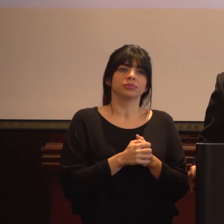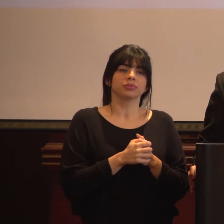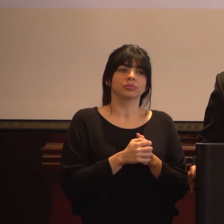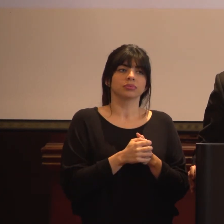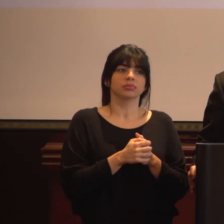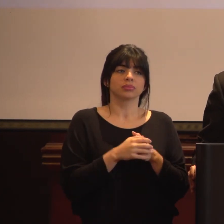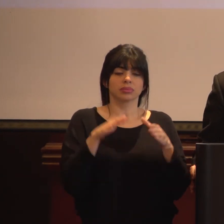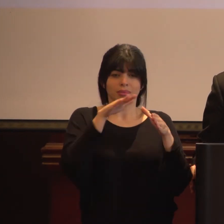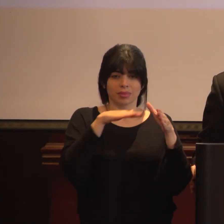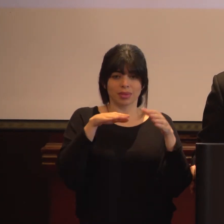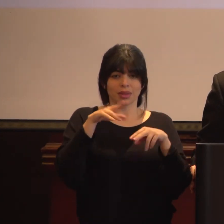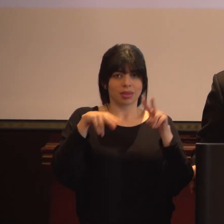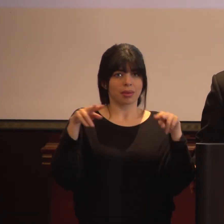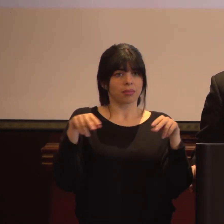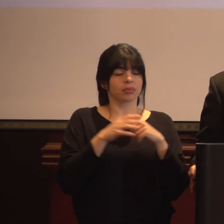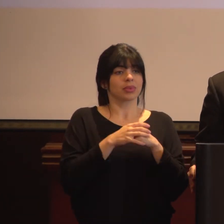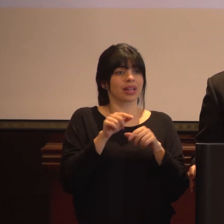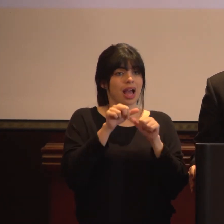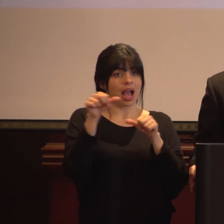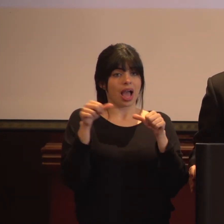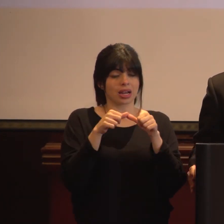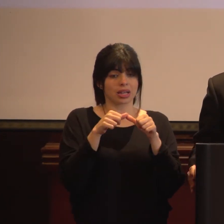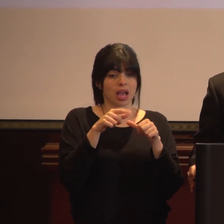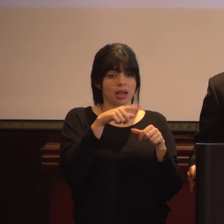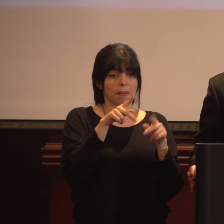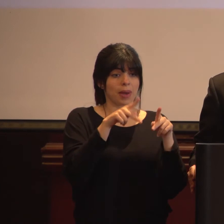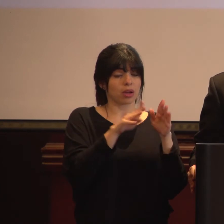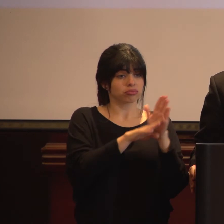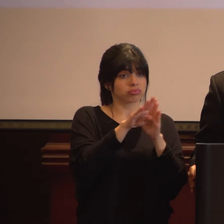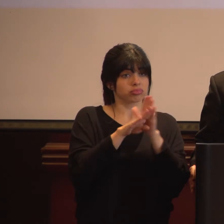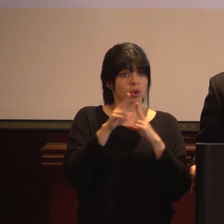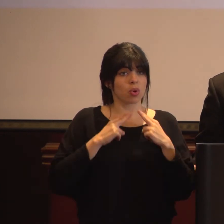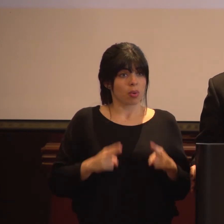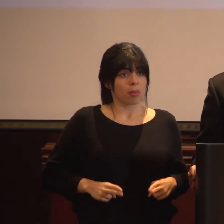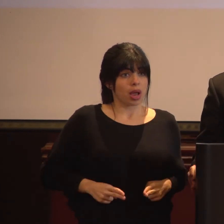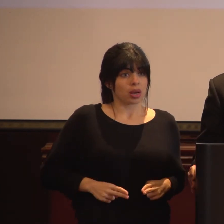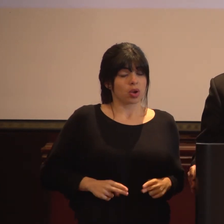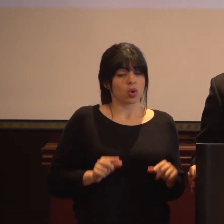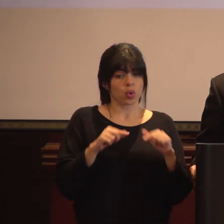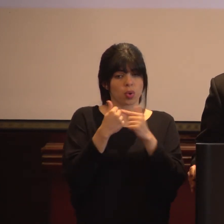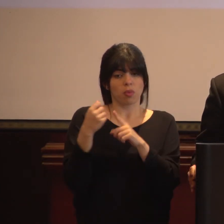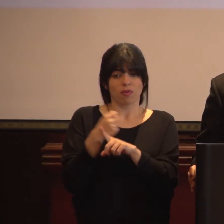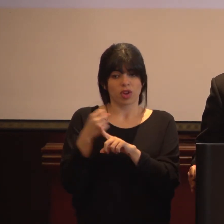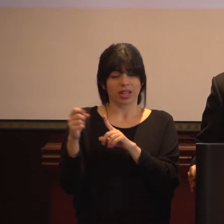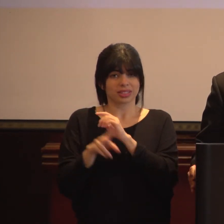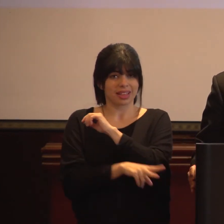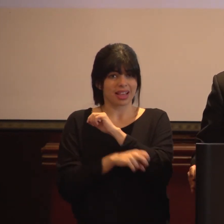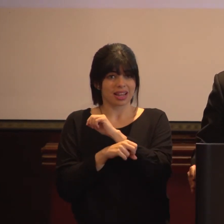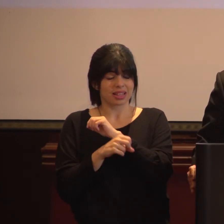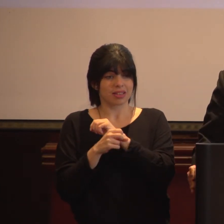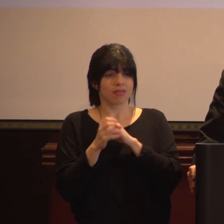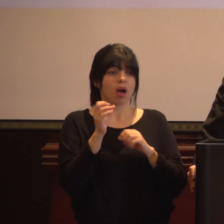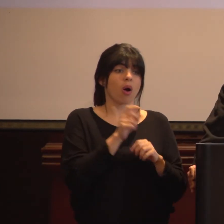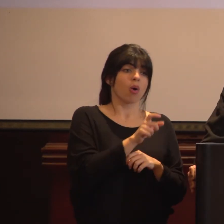bono demográfico de nuestra región lejos de desarrollar su capital humano o es captado por grupos de violencia delictiva o ve